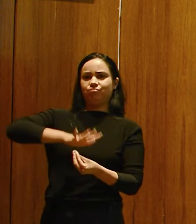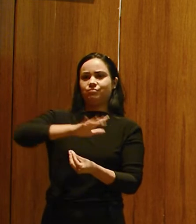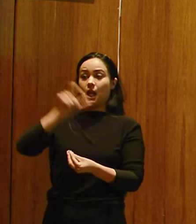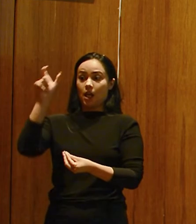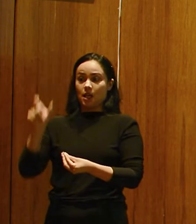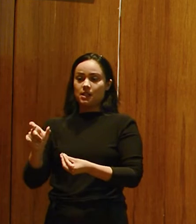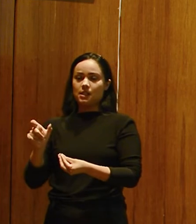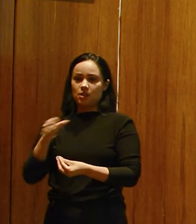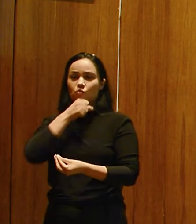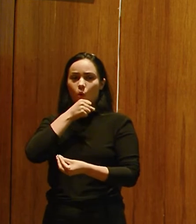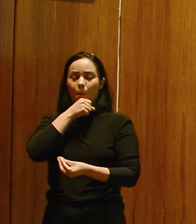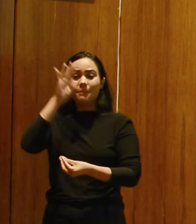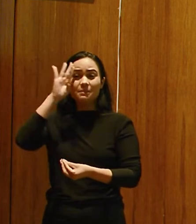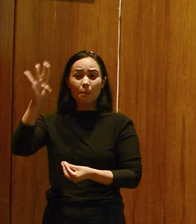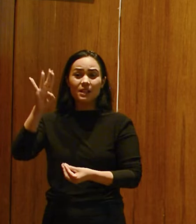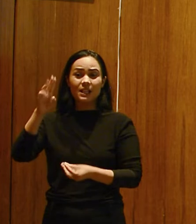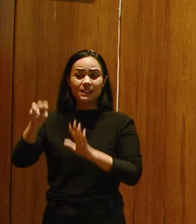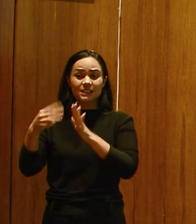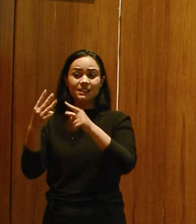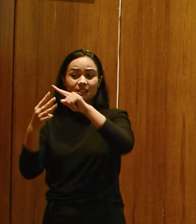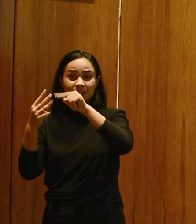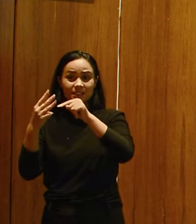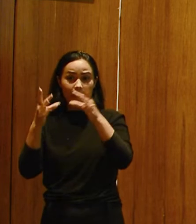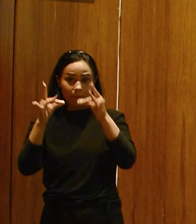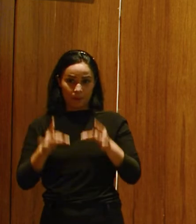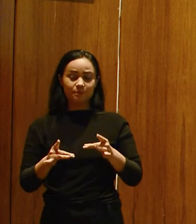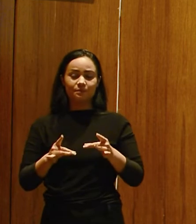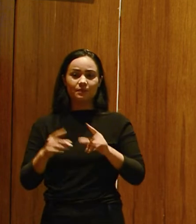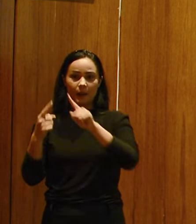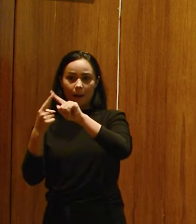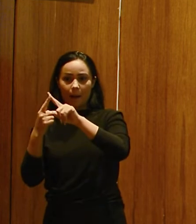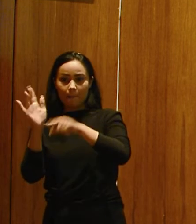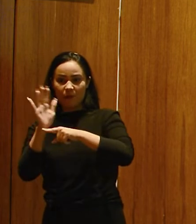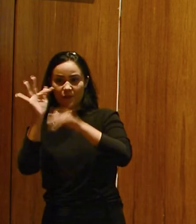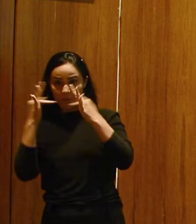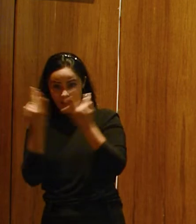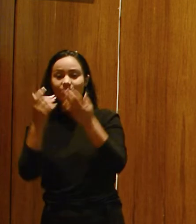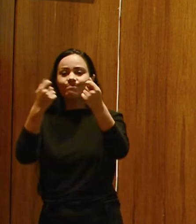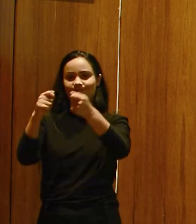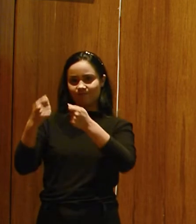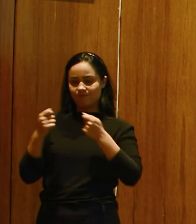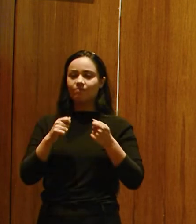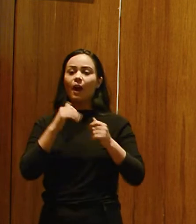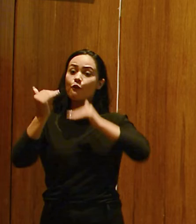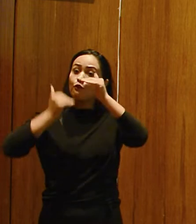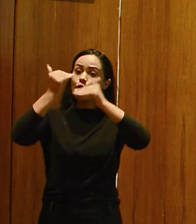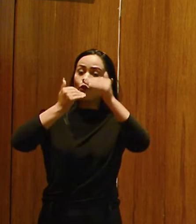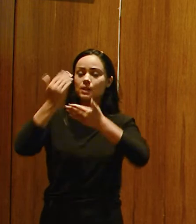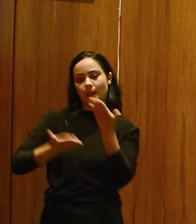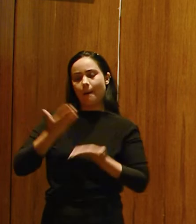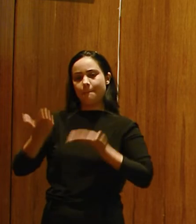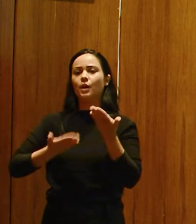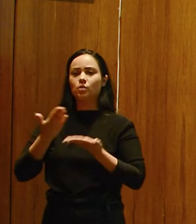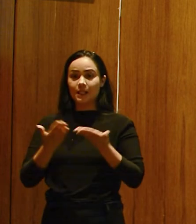idoso. Principalmente, 3 pontos fundamentais. O apoio familiar é fundamental para a evolução